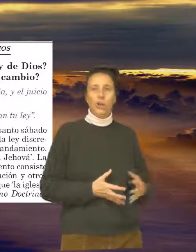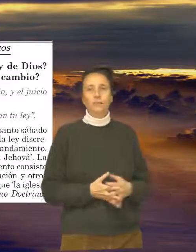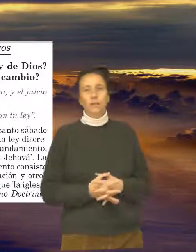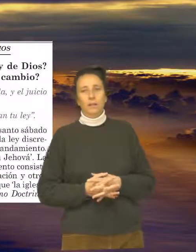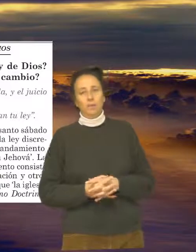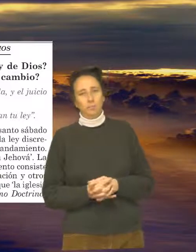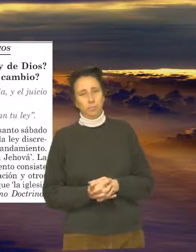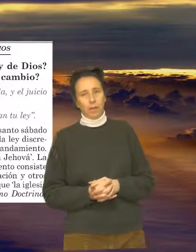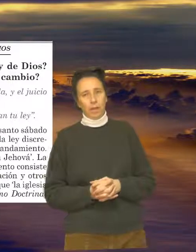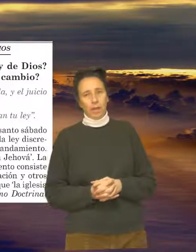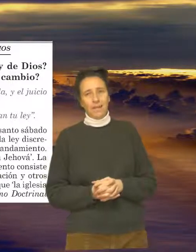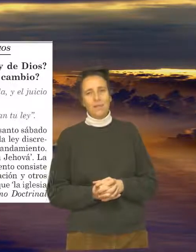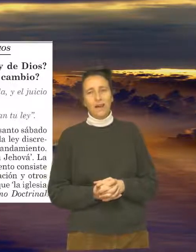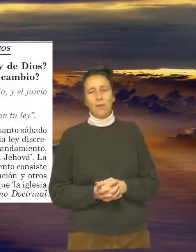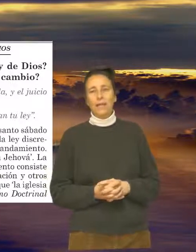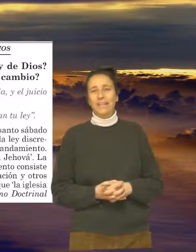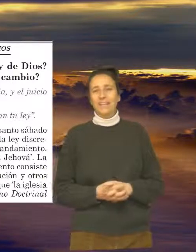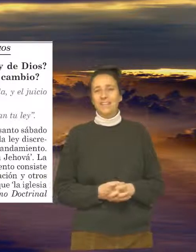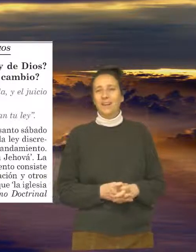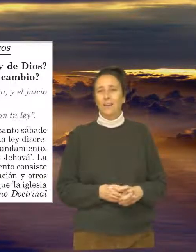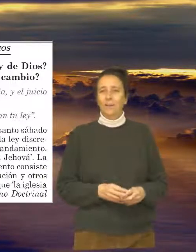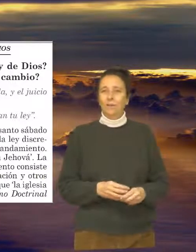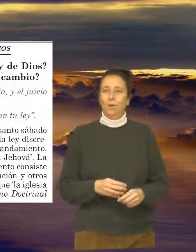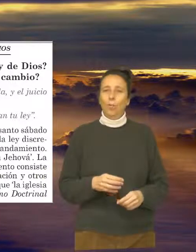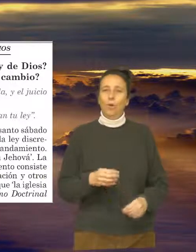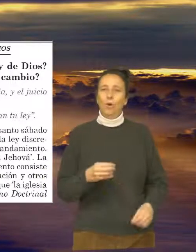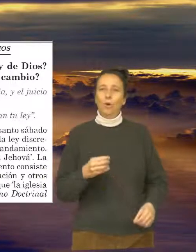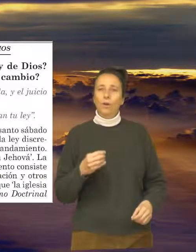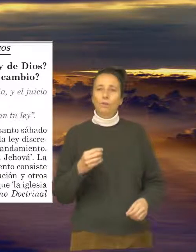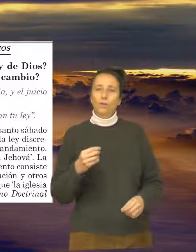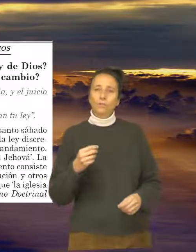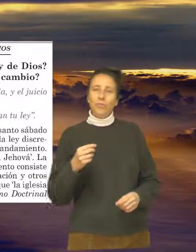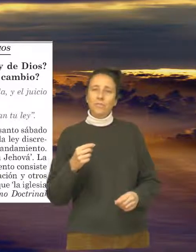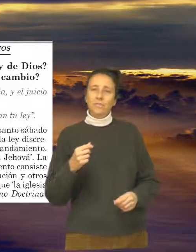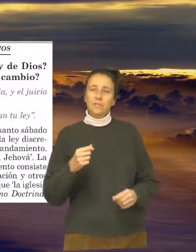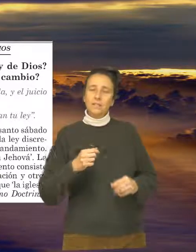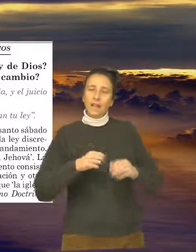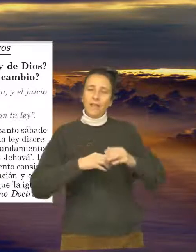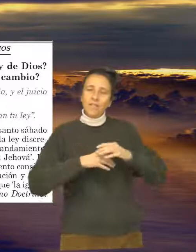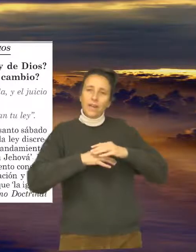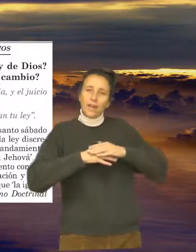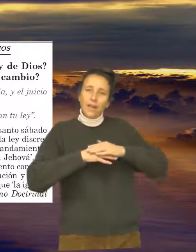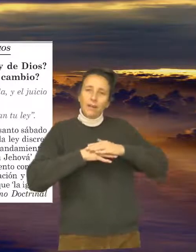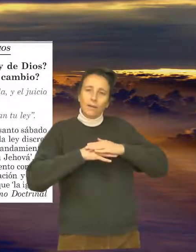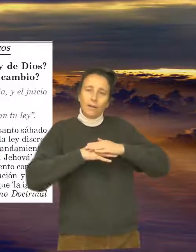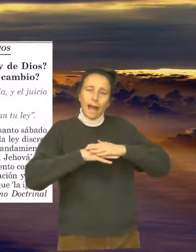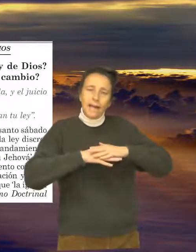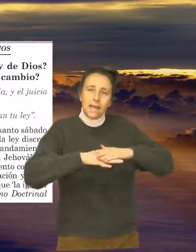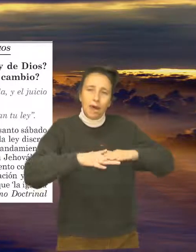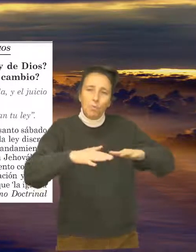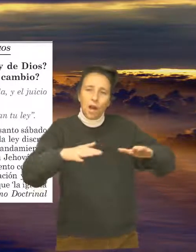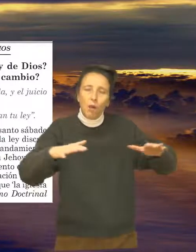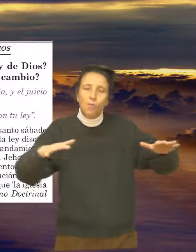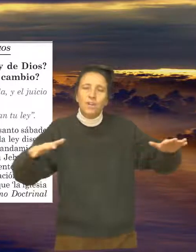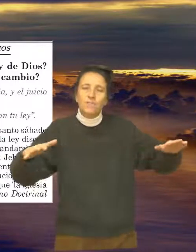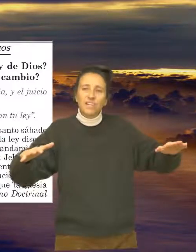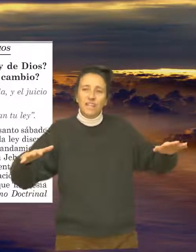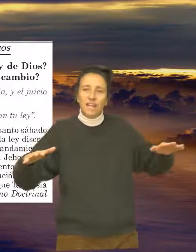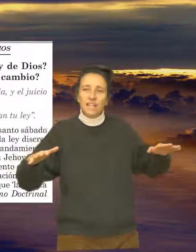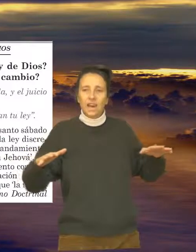esa unión entre Estado e Iglesia. ¿Cómo entonces se hace que haya